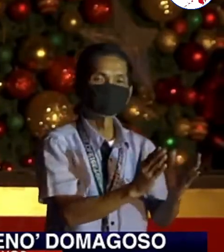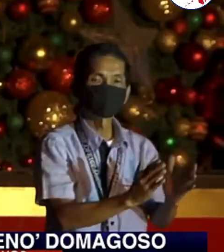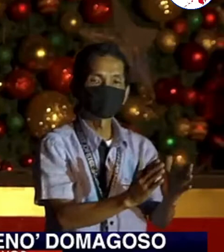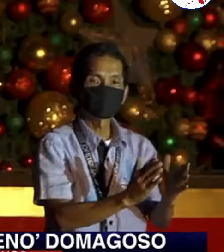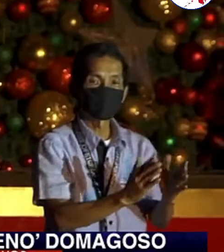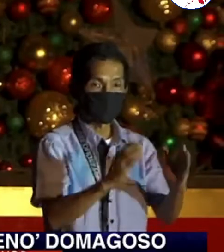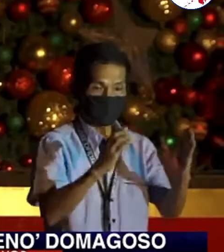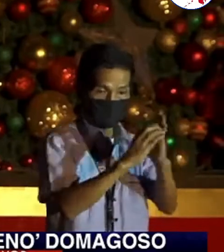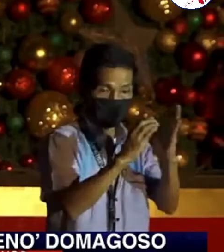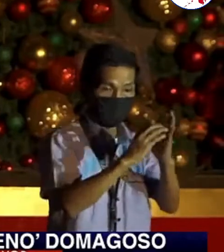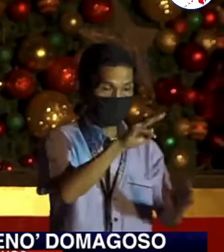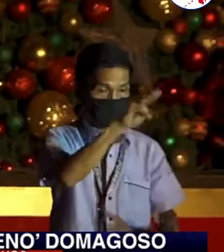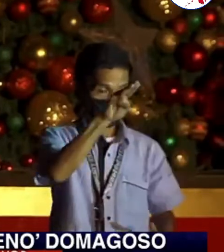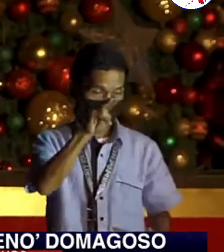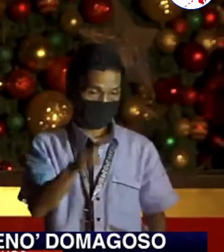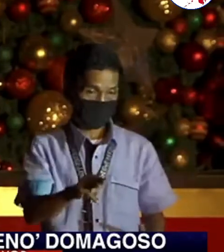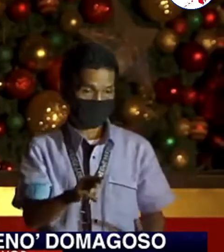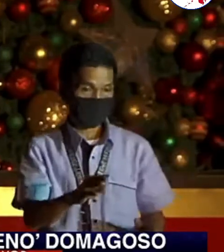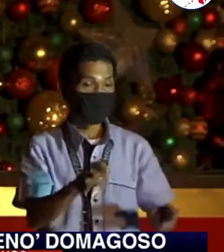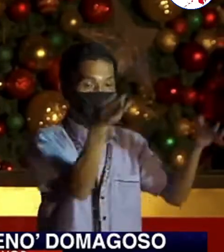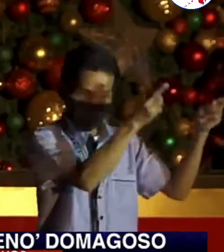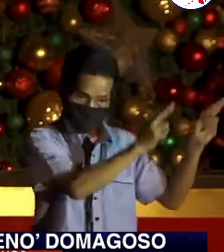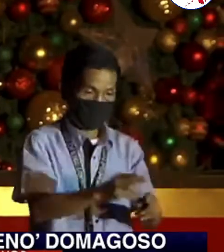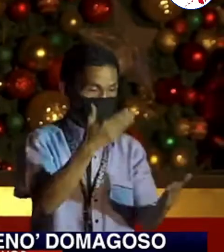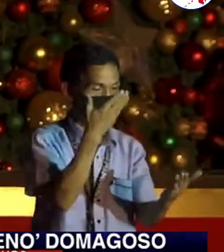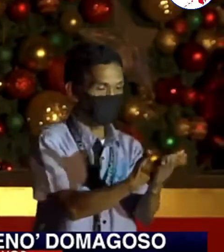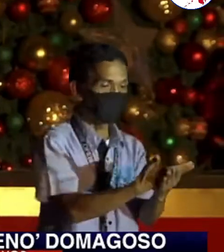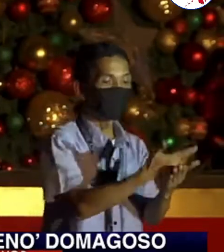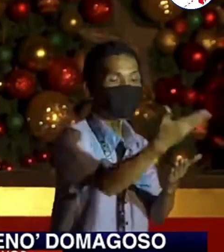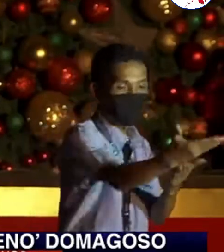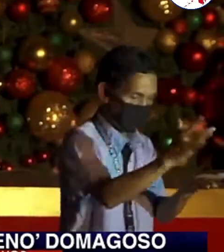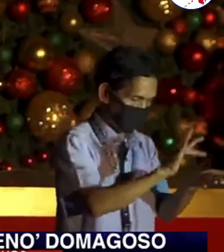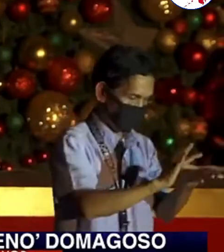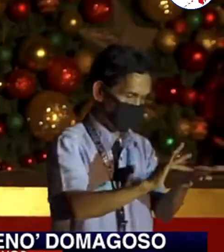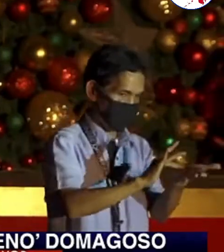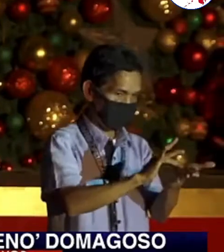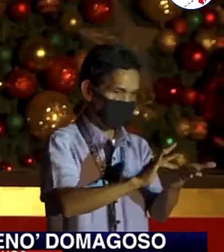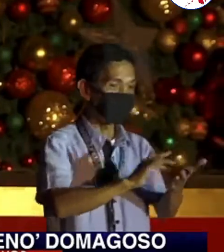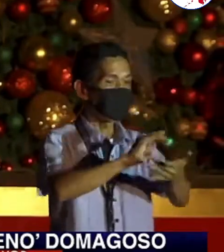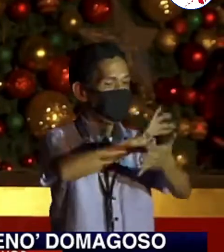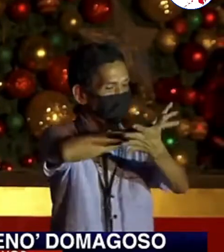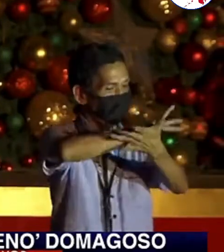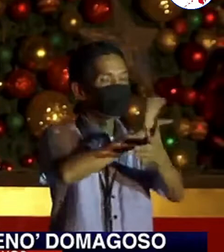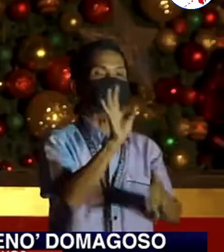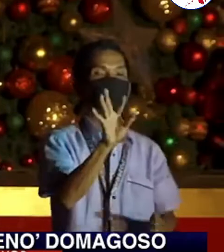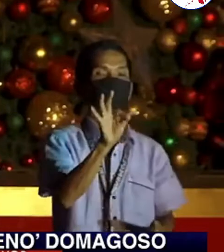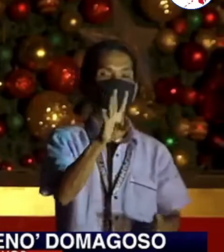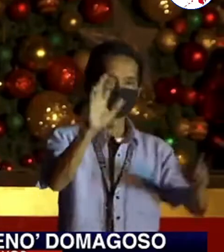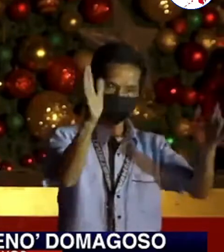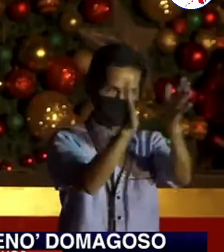ang lungsod ng Maynila handang bumili ng gamot ng COVID-19.